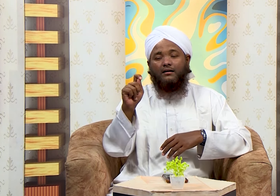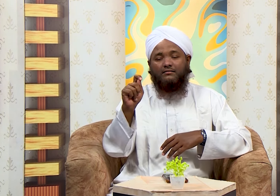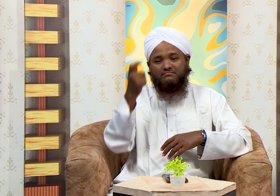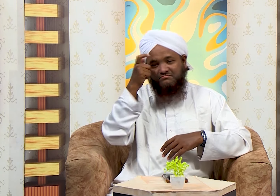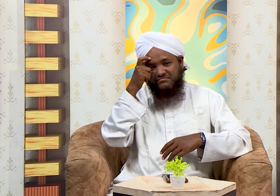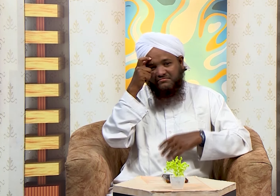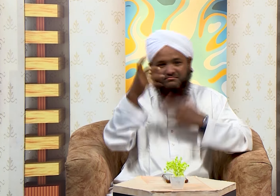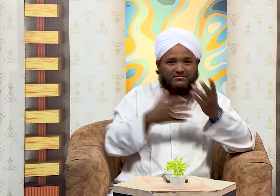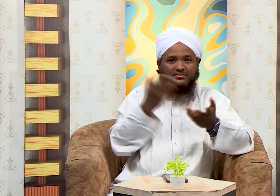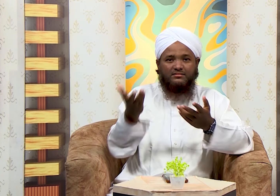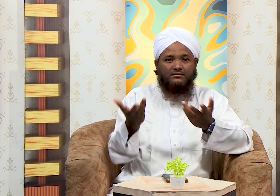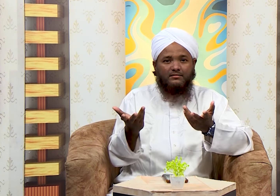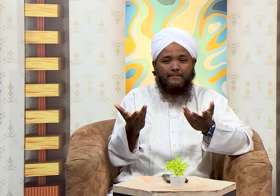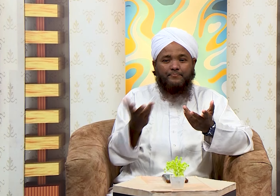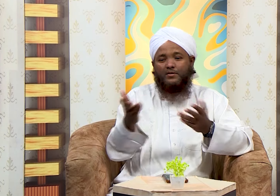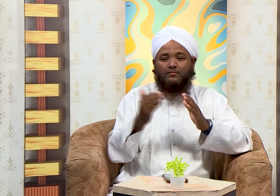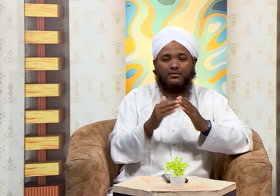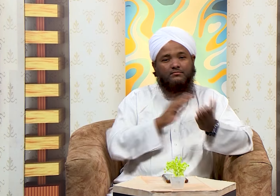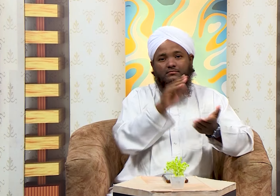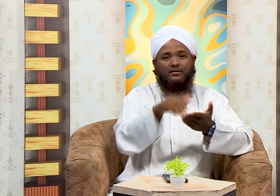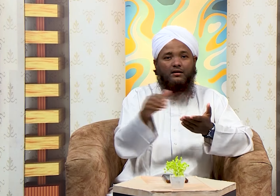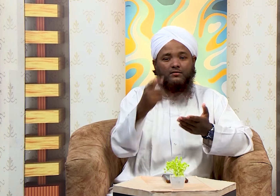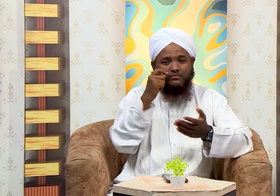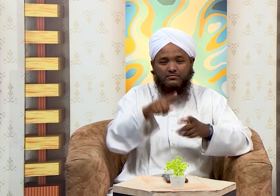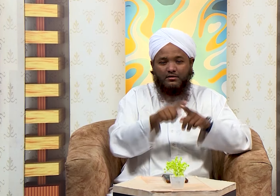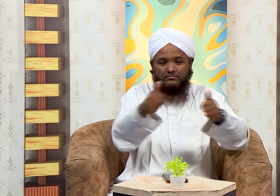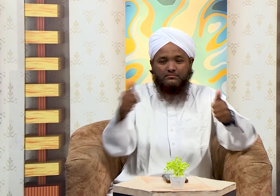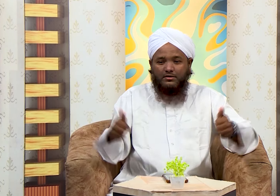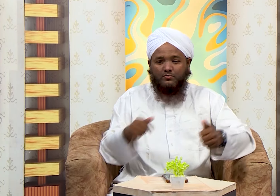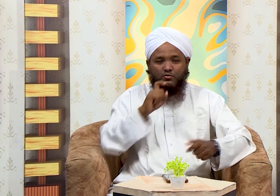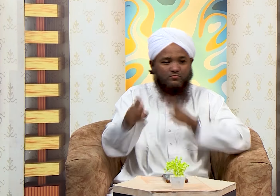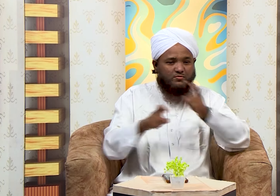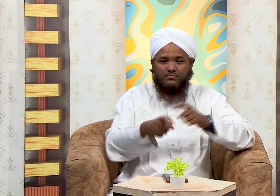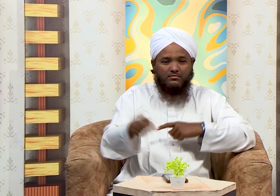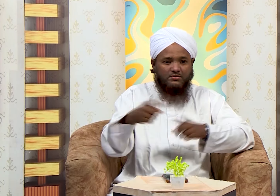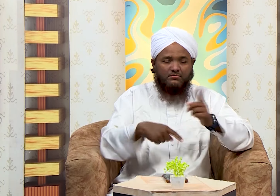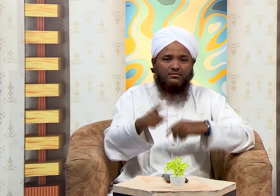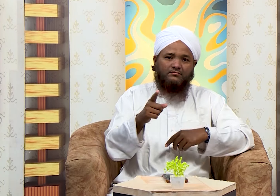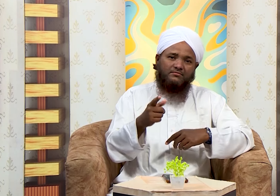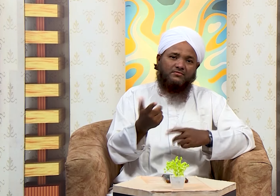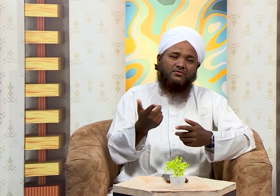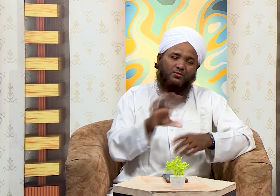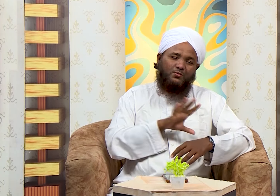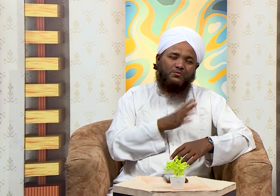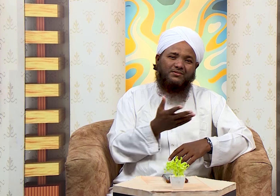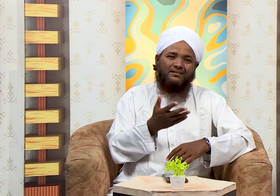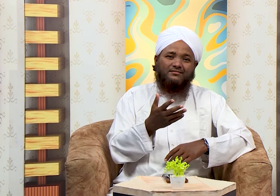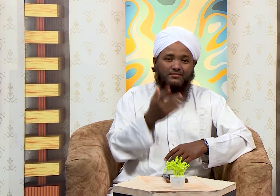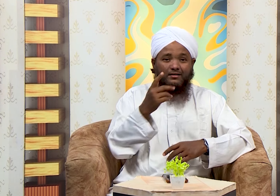اب آپ کے پاس ڈاٹے کھانے کے لیے کون بیٹھے گا تو نرمی آپ کے مزاج میں ہوگی تو انشاءاللہ آپ کے لوگ قریب آئیں گے تو یہاں اس